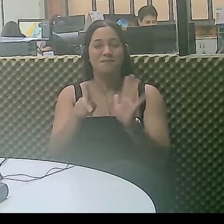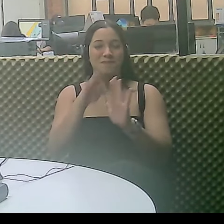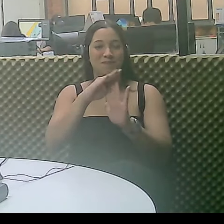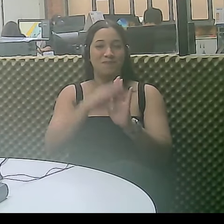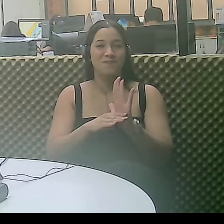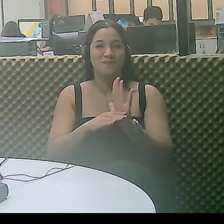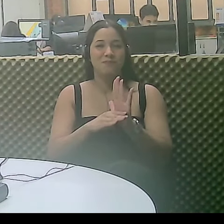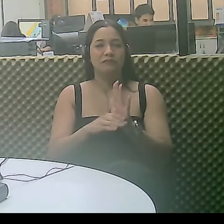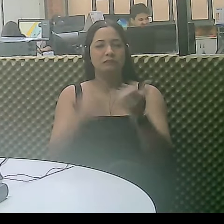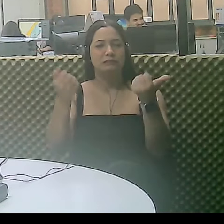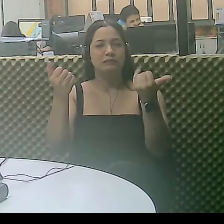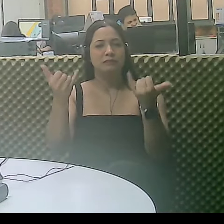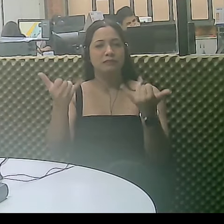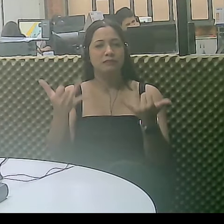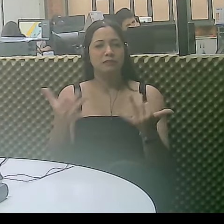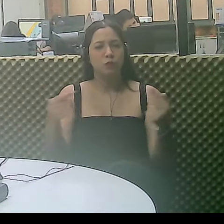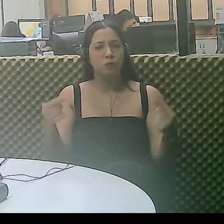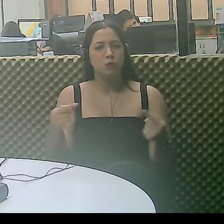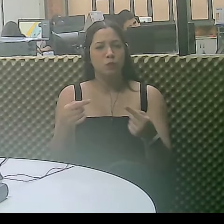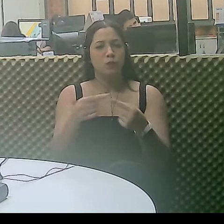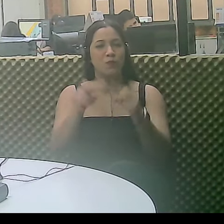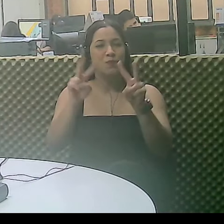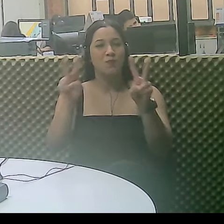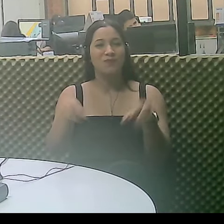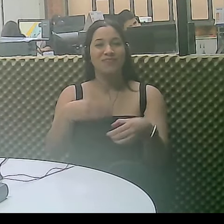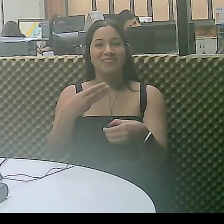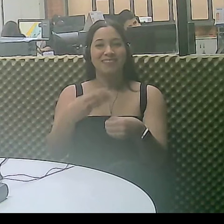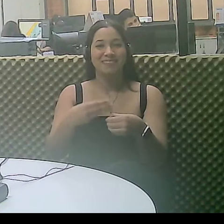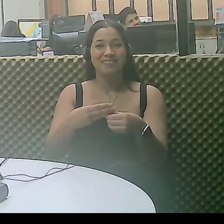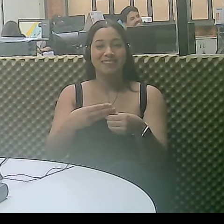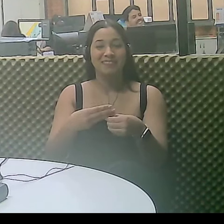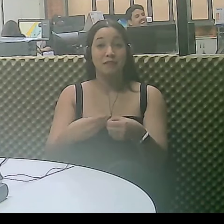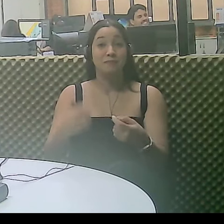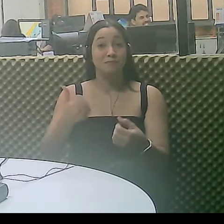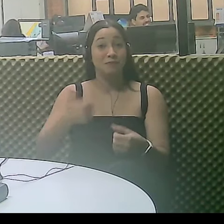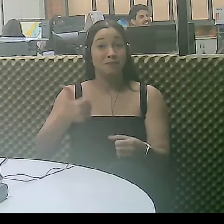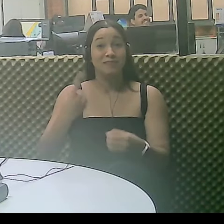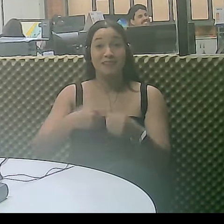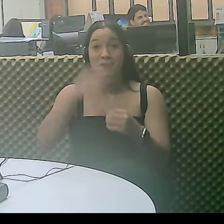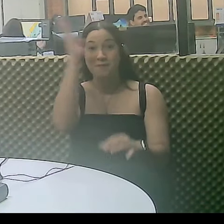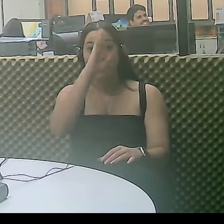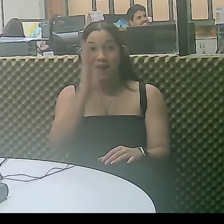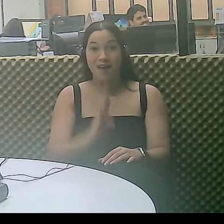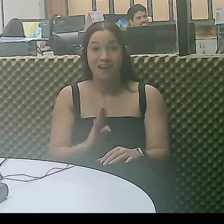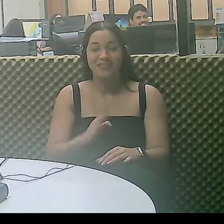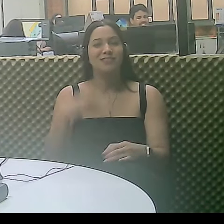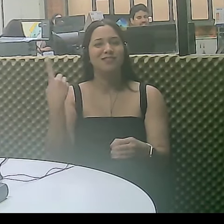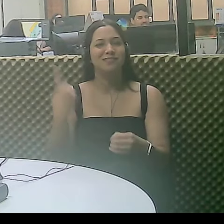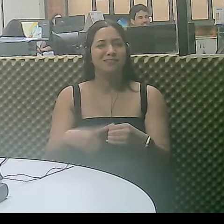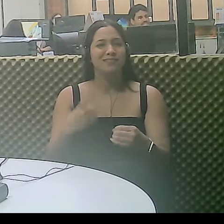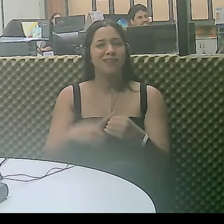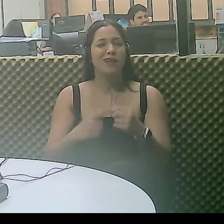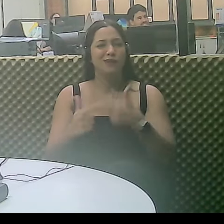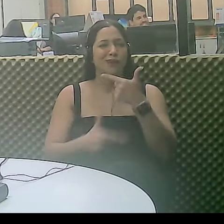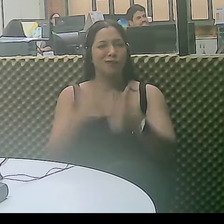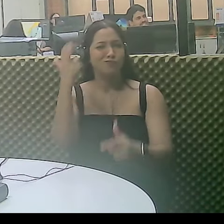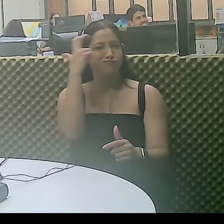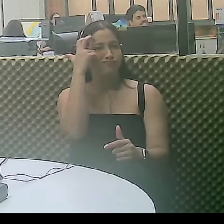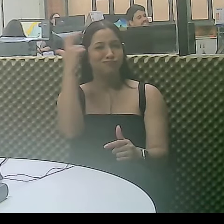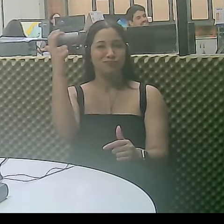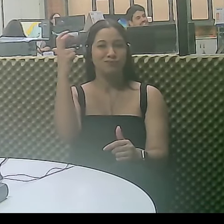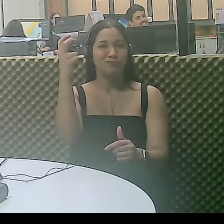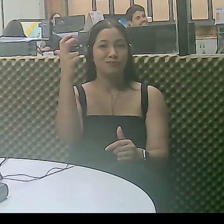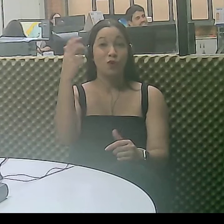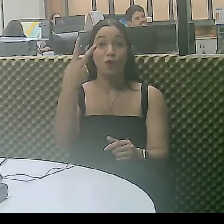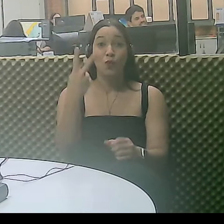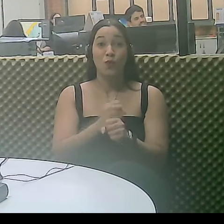trazendo panorama que faz jus aos títulos municipais. Primeira cidade do Brasil no ranking Cidades com Serviços Inteligentes